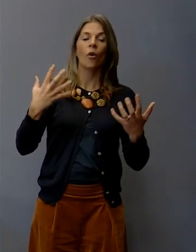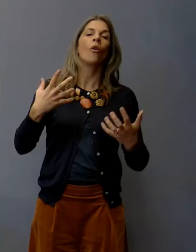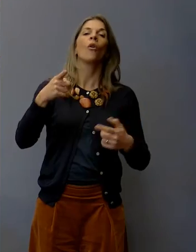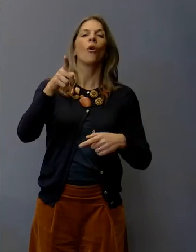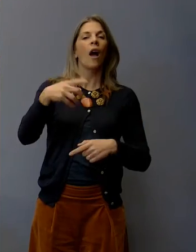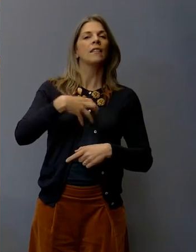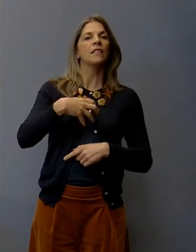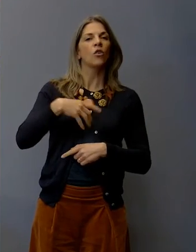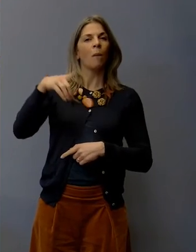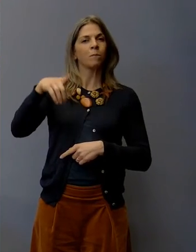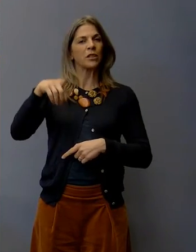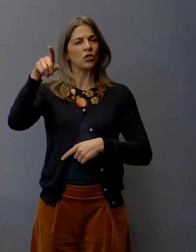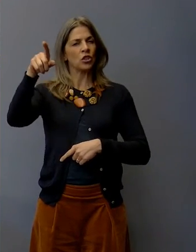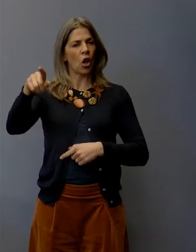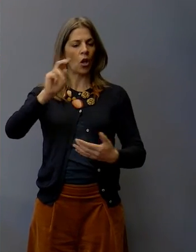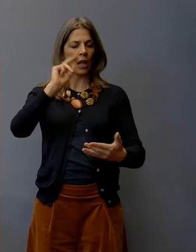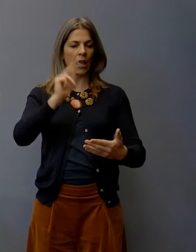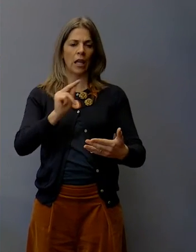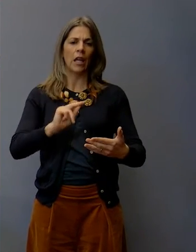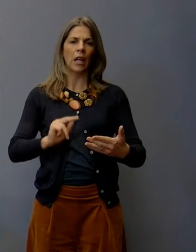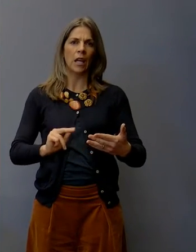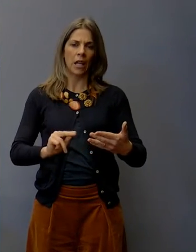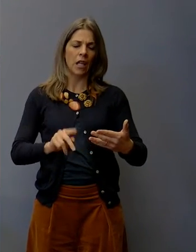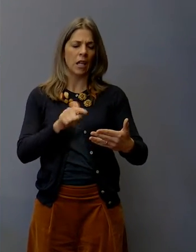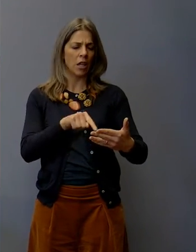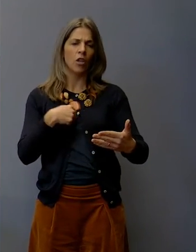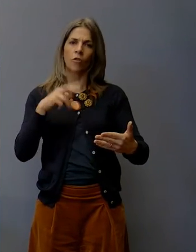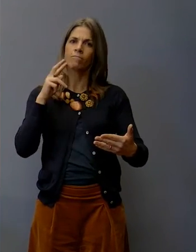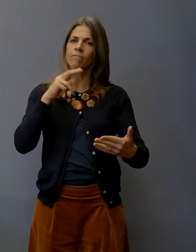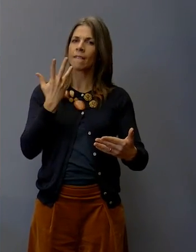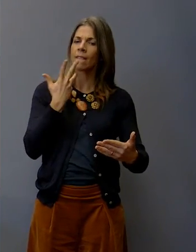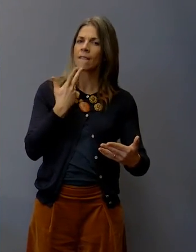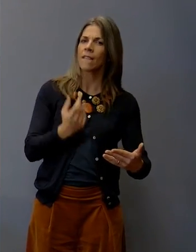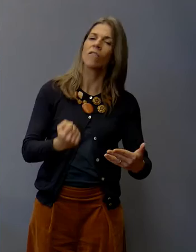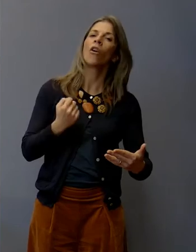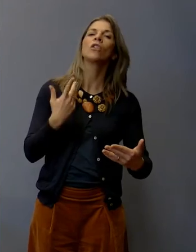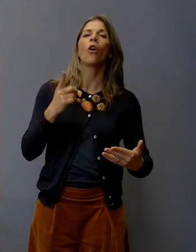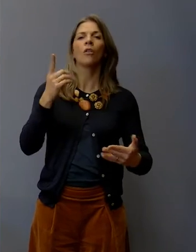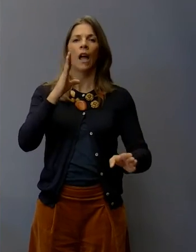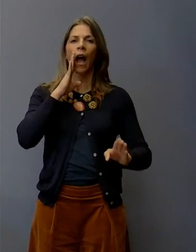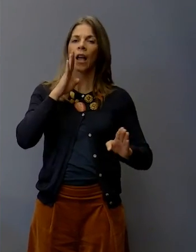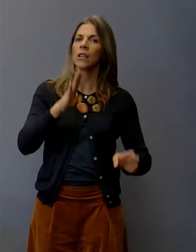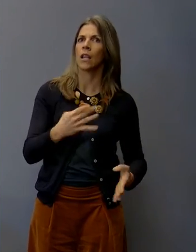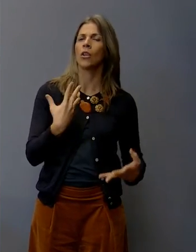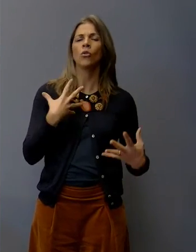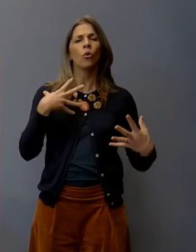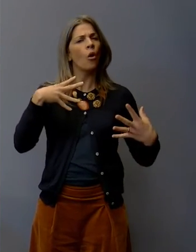tra i vari interventi gli ho apprezzato molto nell'impegno che ha posto sulla